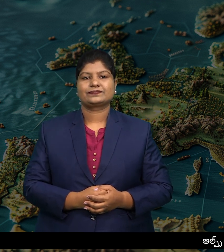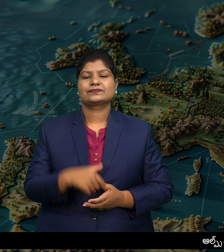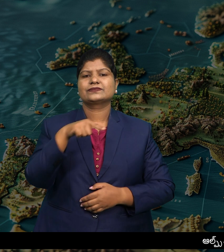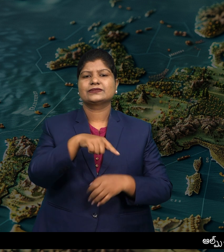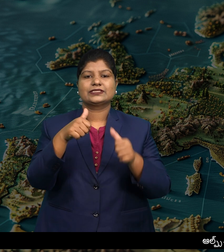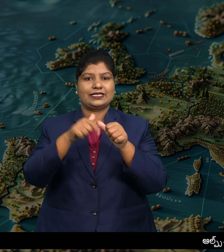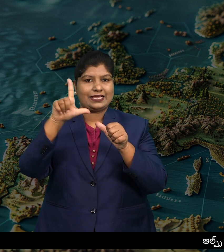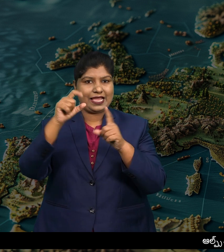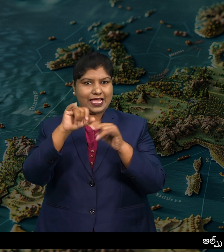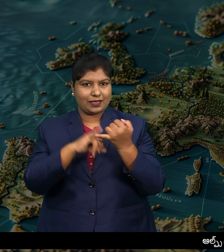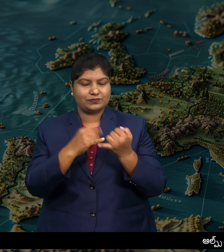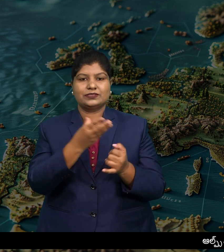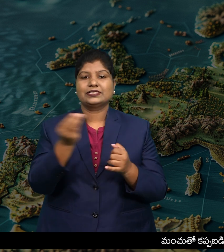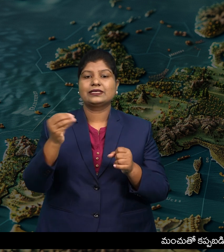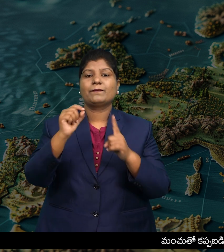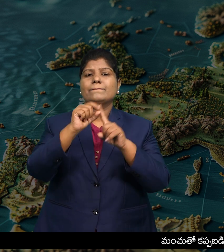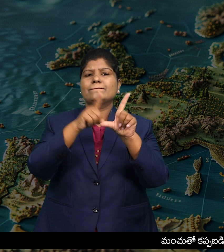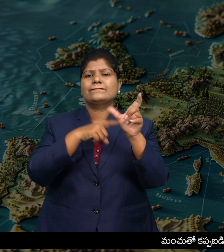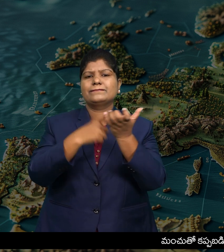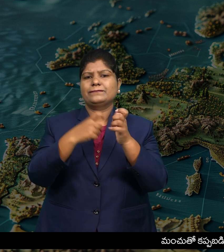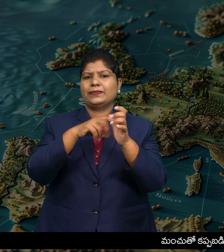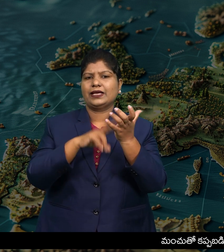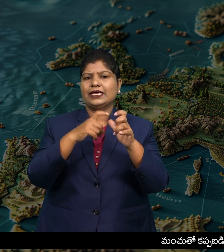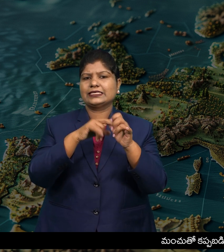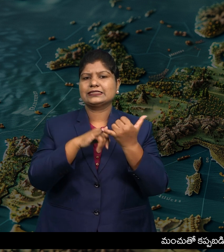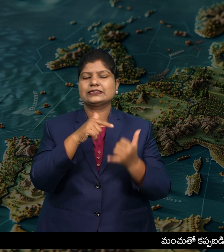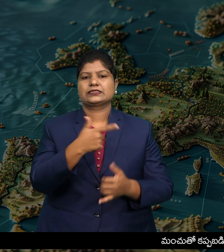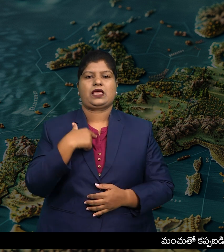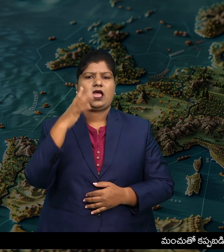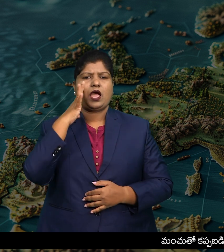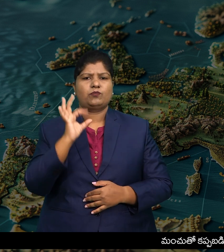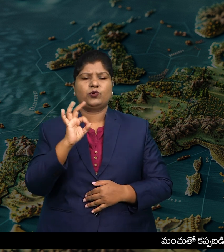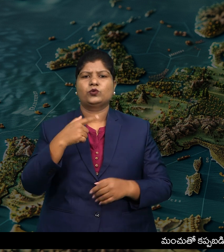ఆల్ప్స్ మరియు పైరటీస్లు మంచుతో కప్పబడిన అతి ముఖ్యమైన పర్వత శ్రేణులు.